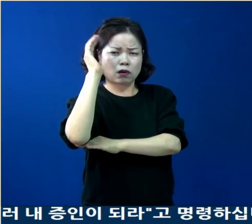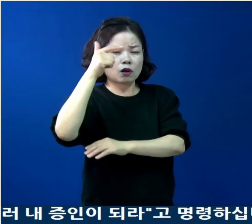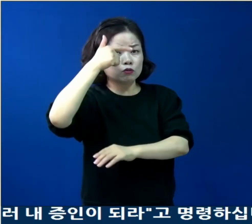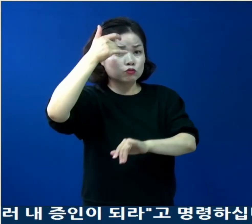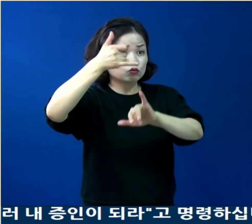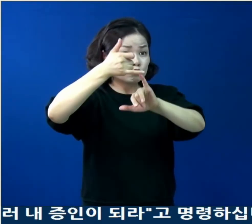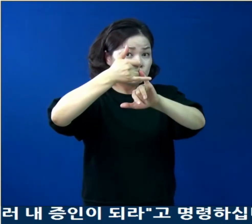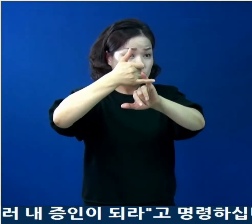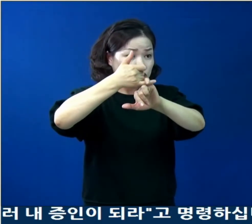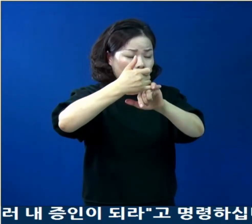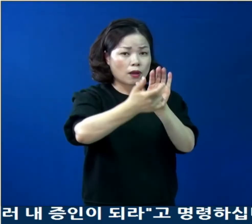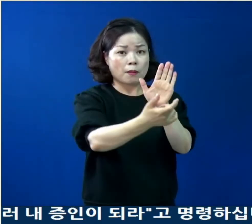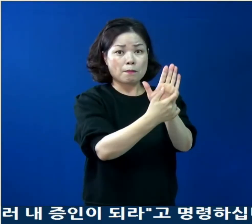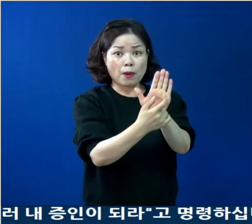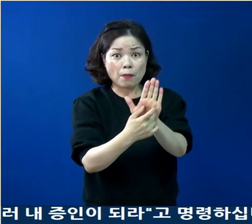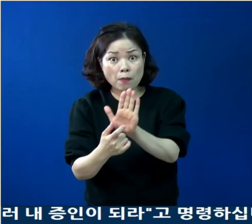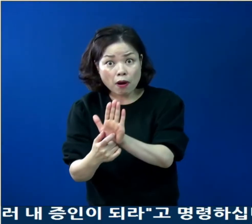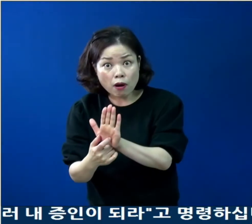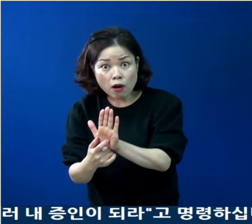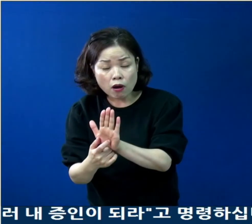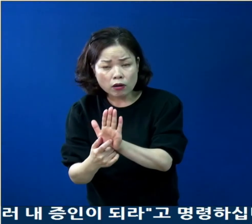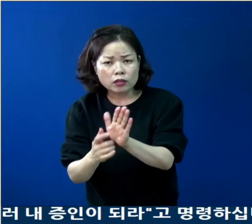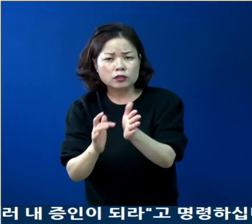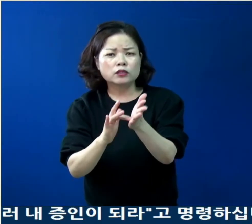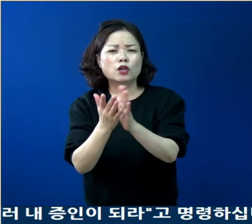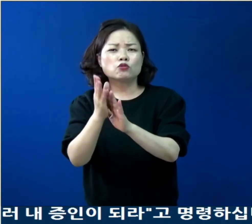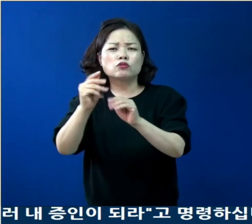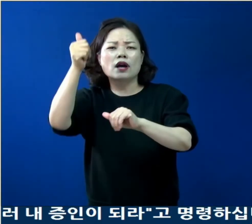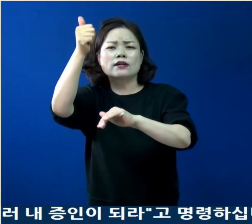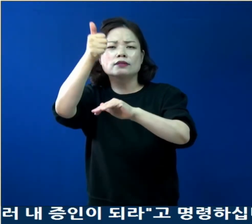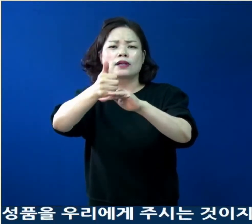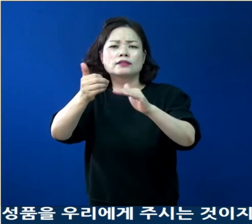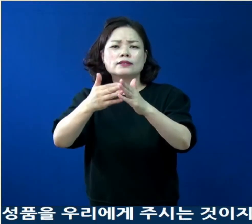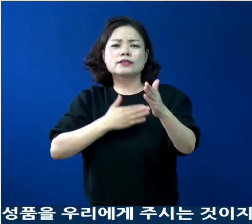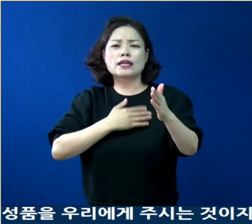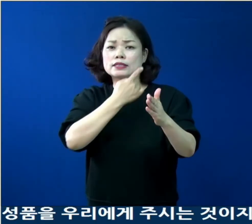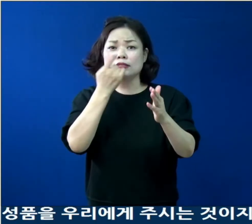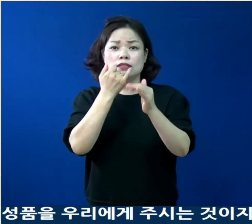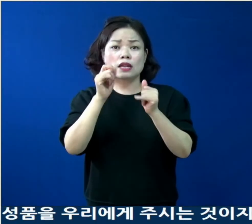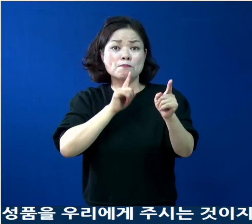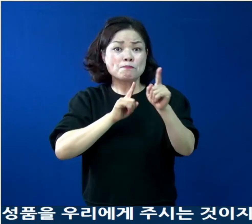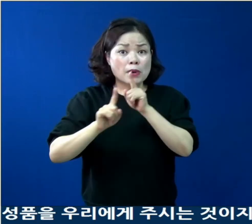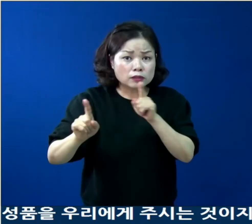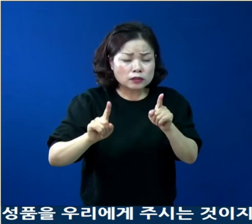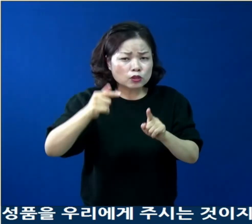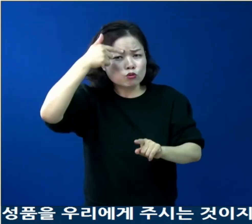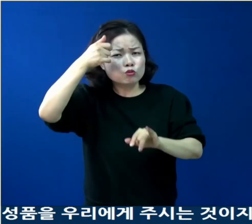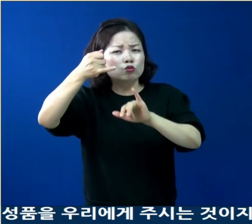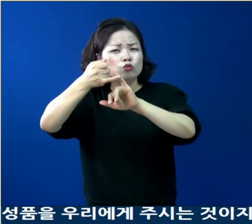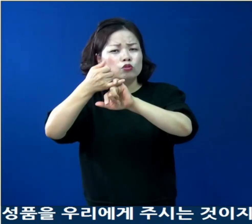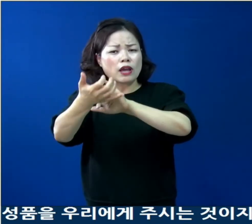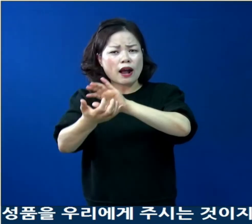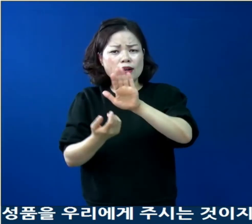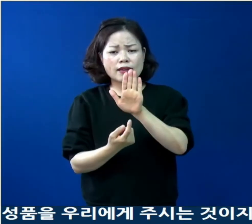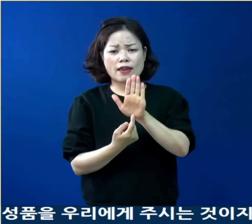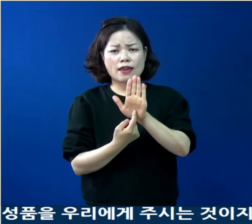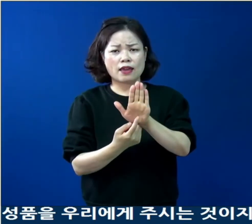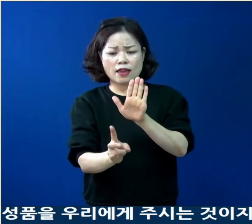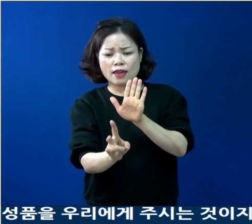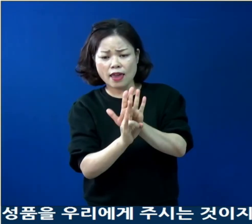여기저기 널려 있는 거예요. 예수님이 땅 끝까지 이르러 내 증인이 되라 하신 말씀 뭐냐면 구약에 예언되어 있는